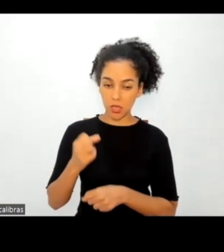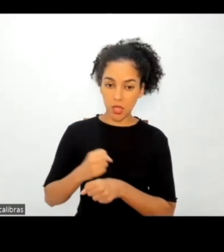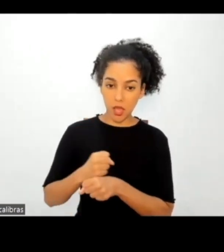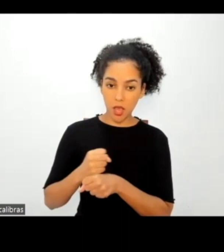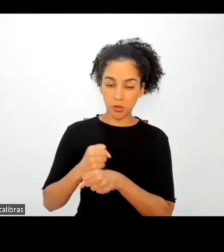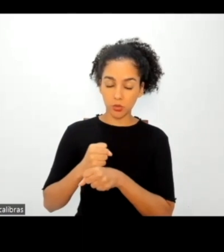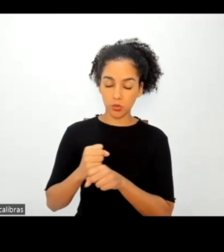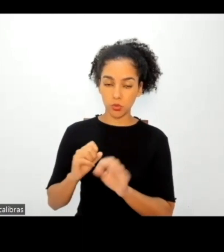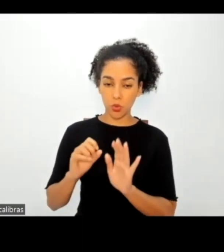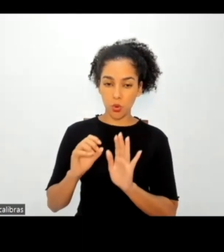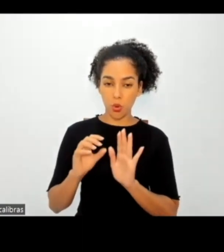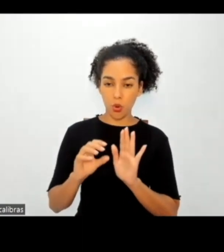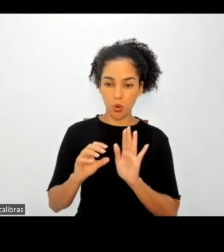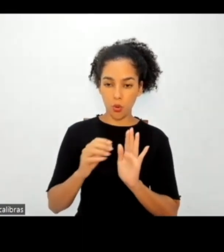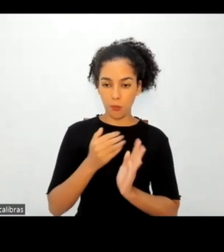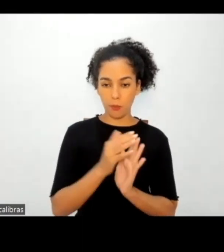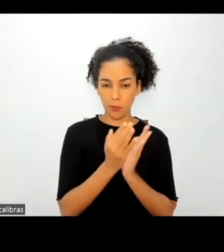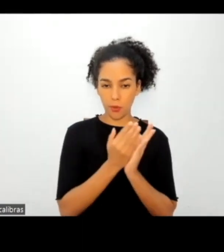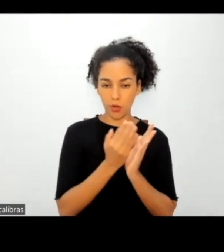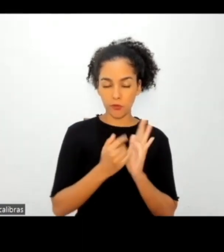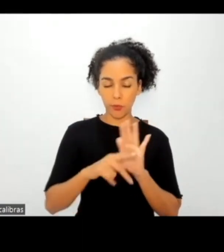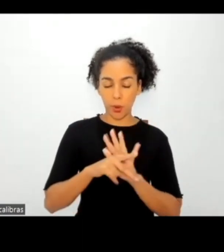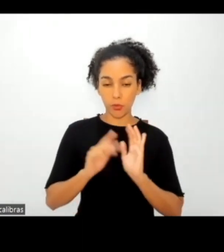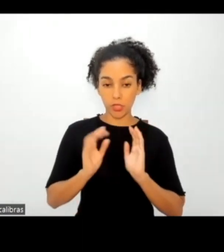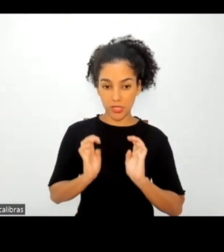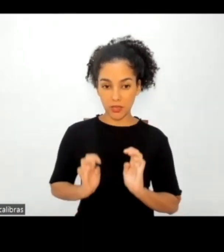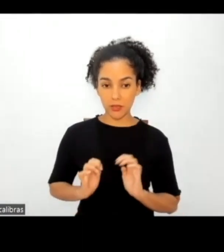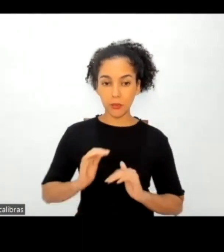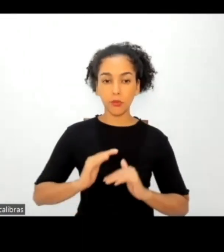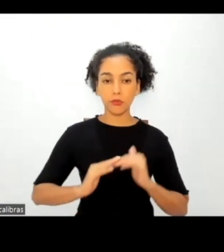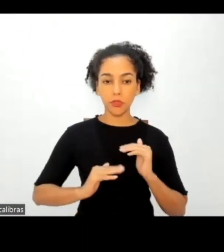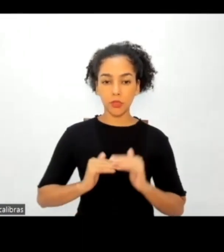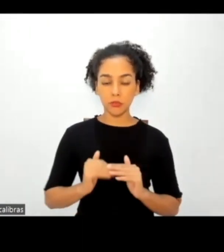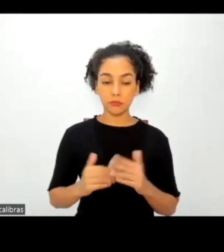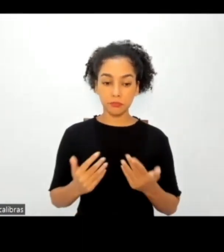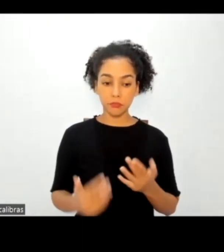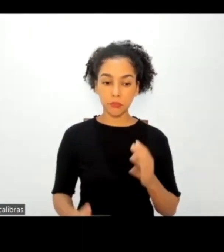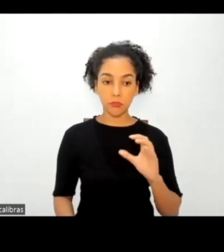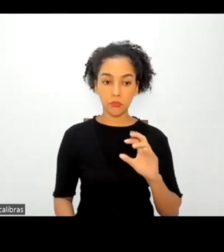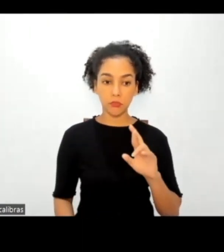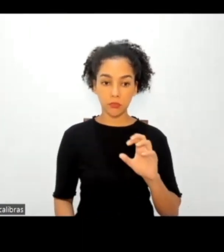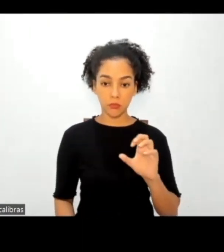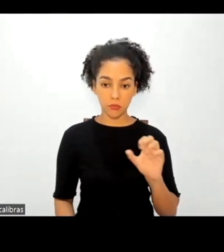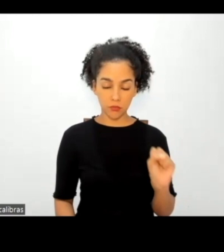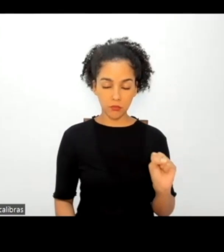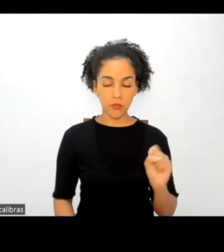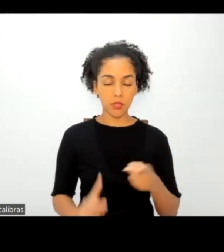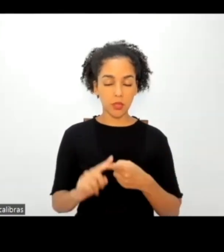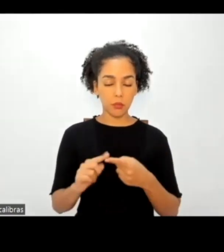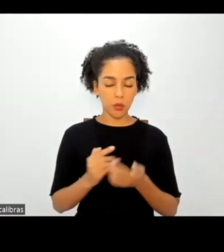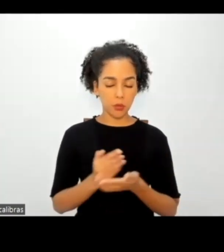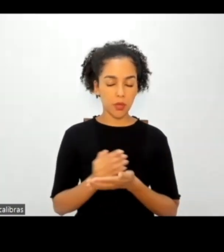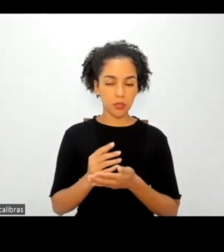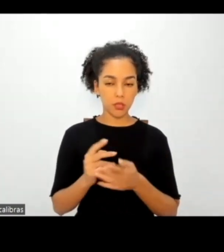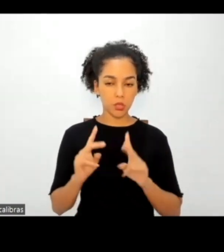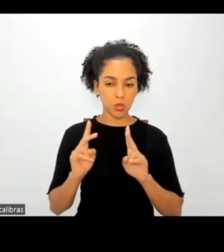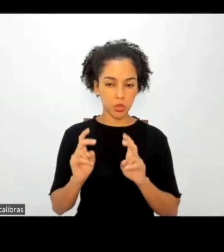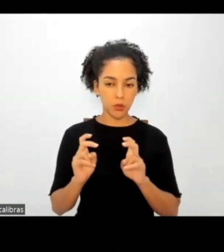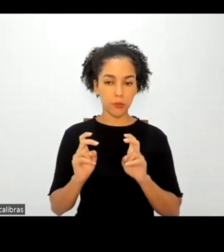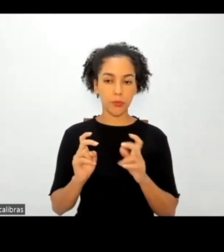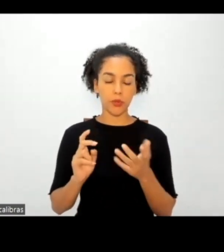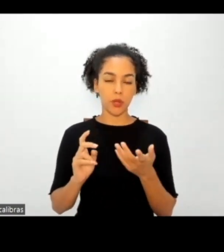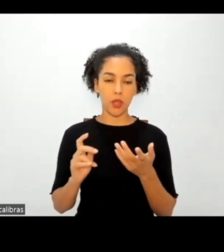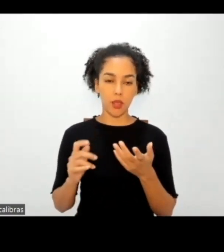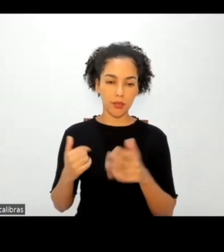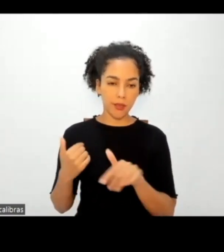Ética Profissional, e aí eu acho que o CRES Minas também, né, ele desponta no sentido, né, das atividades, das ações, né,